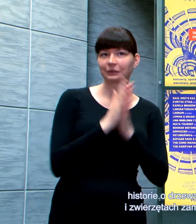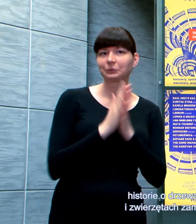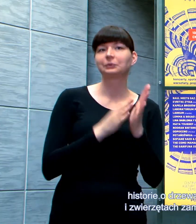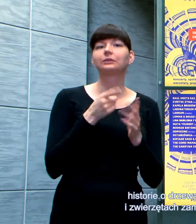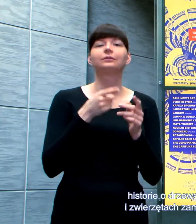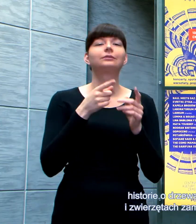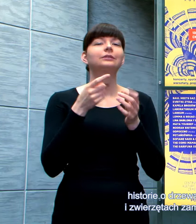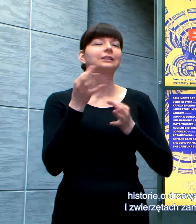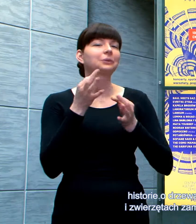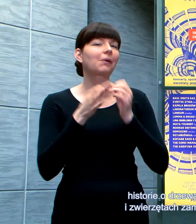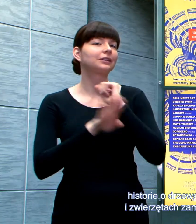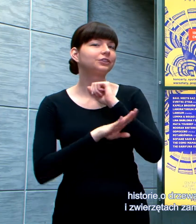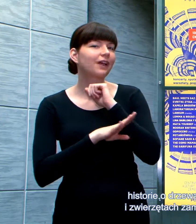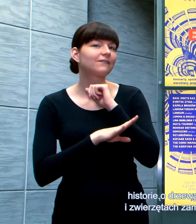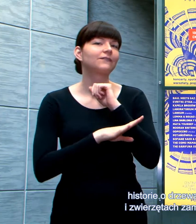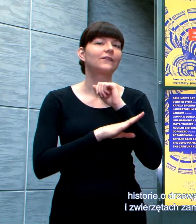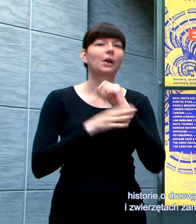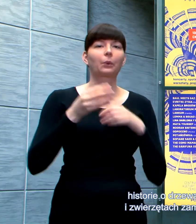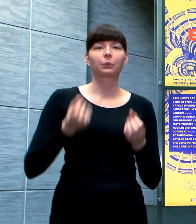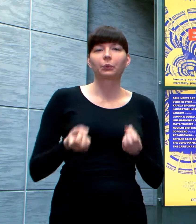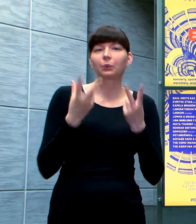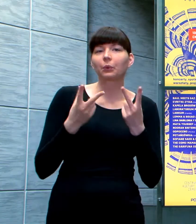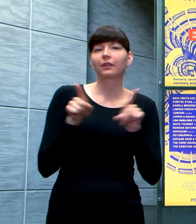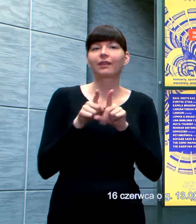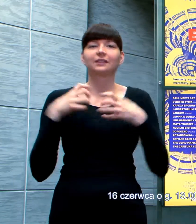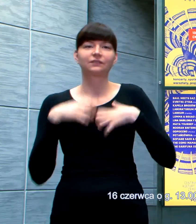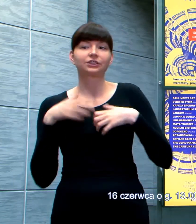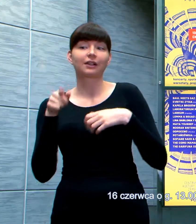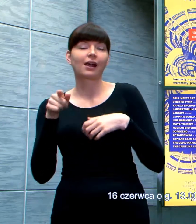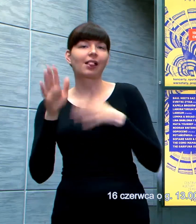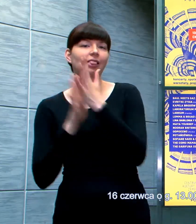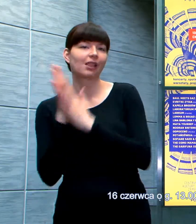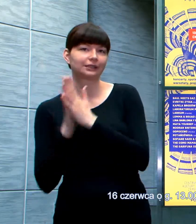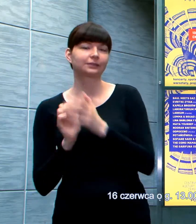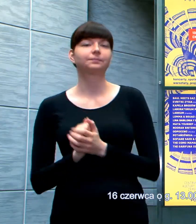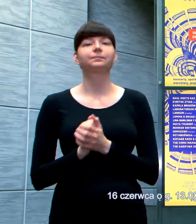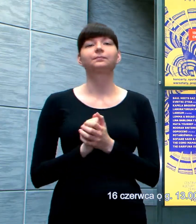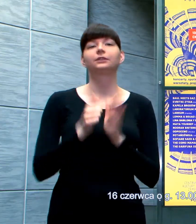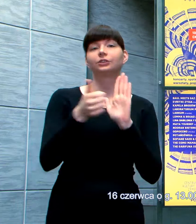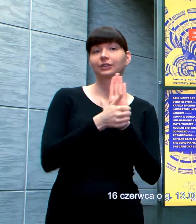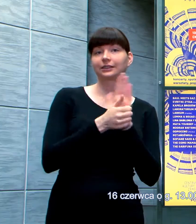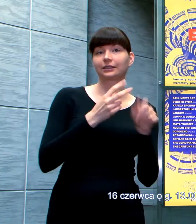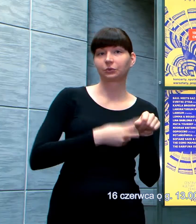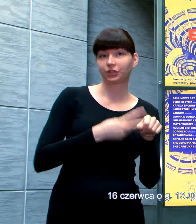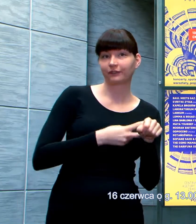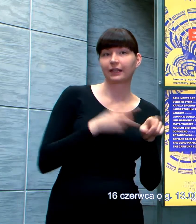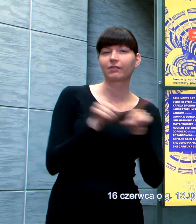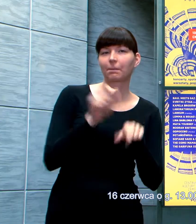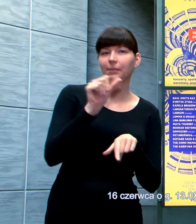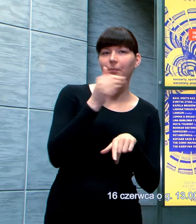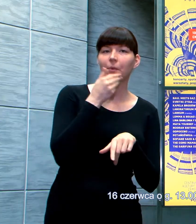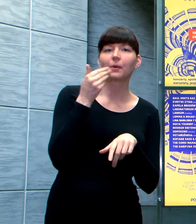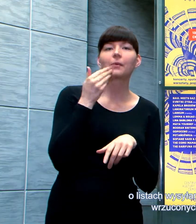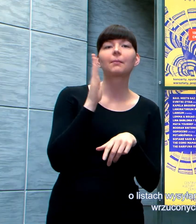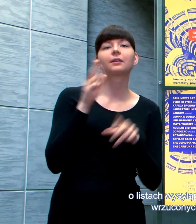drzewach, duchach lasu i zwierzętach zamieszkujących las. 16 czerwca o godzinie również 13 opowieści